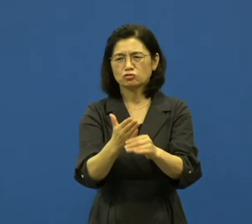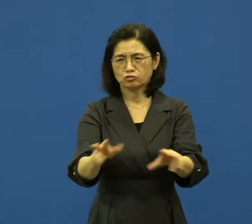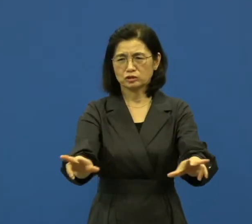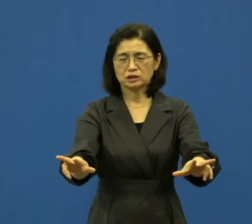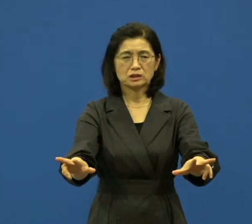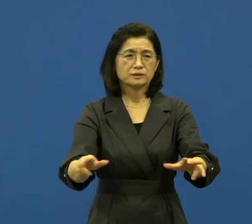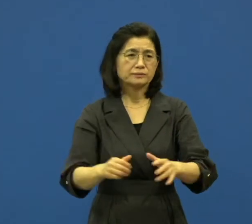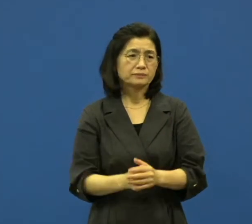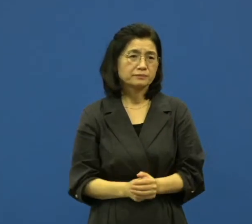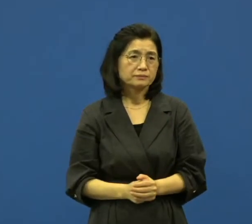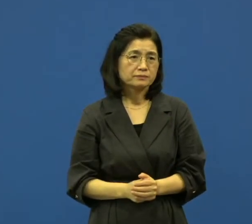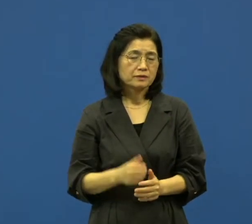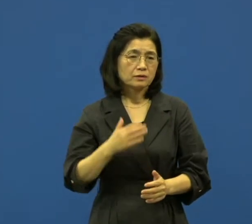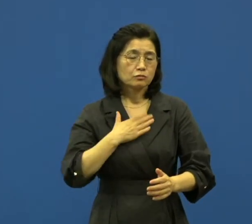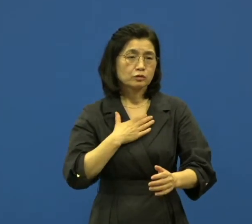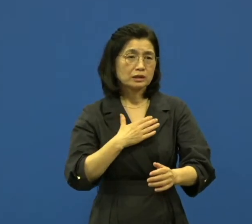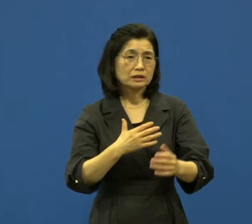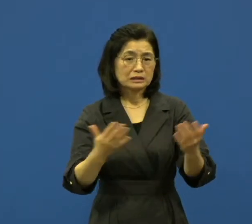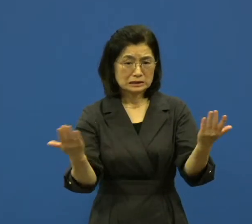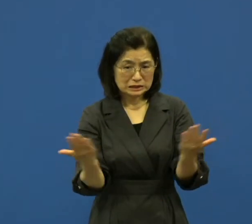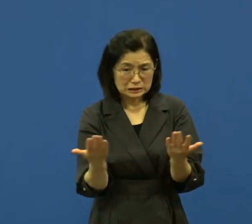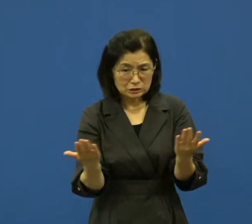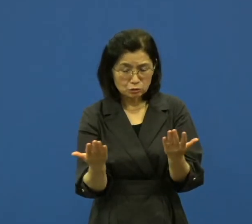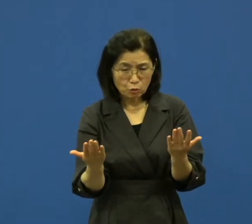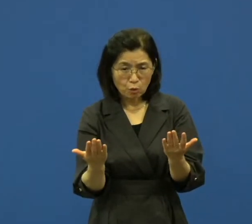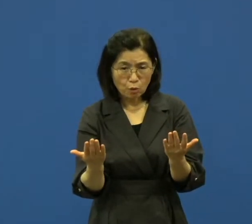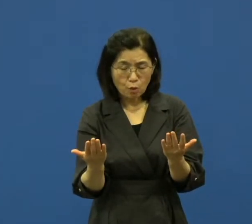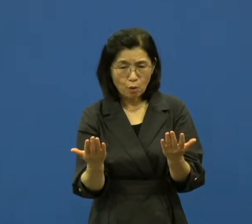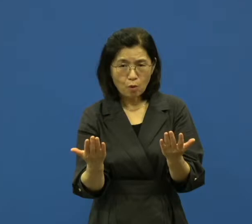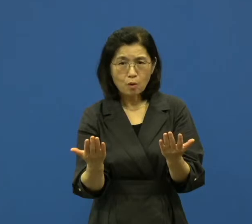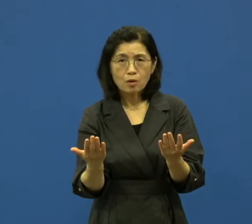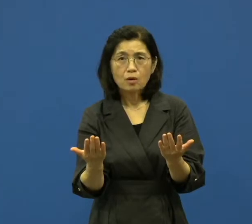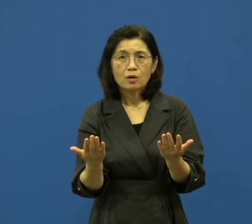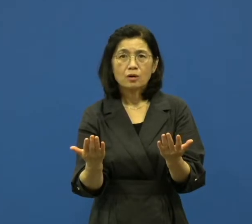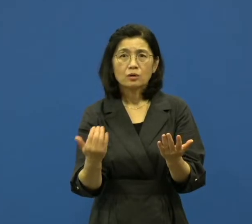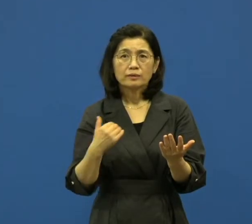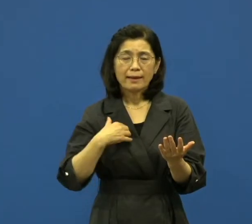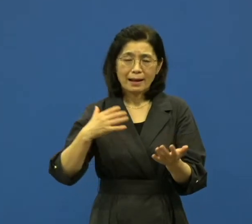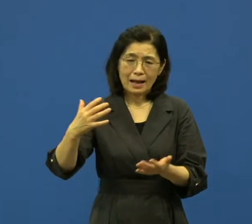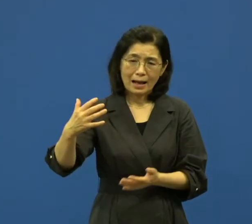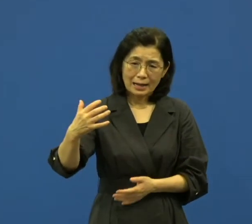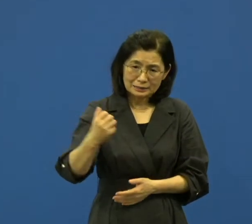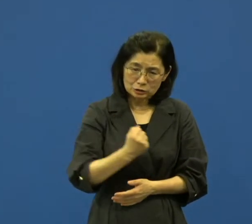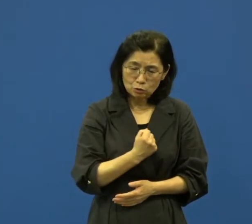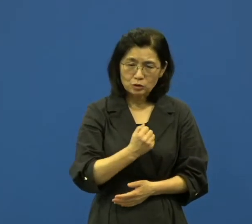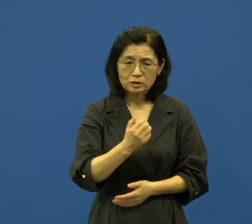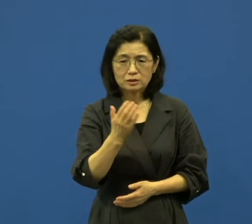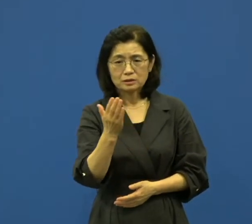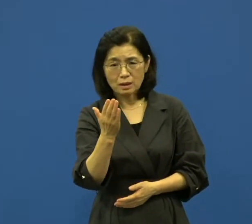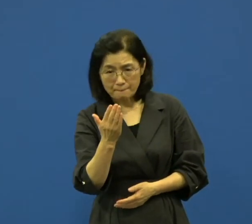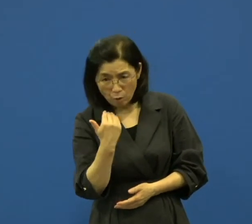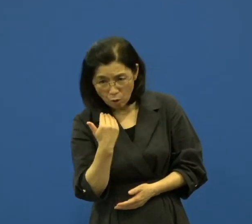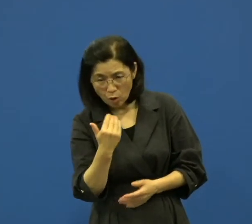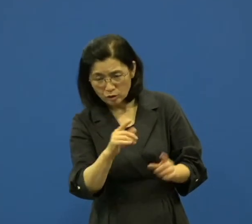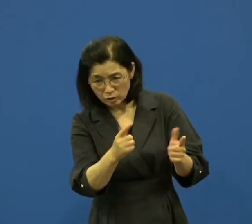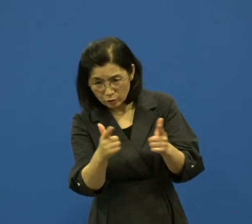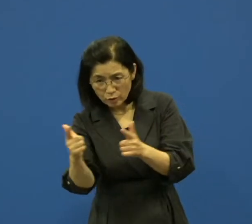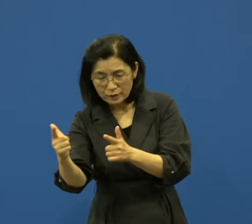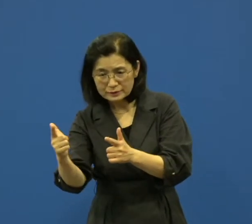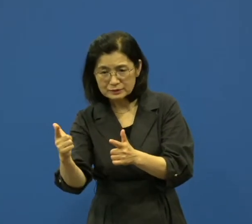어떤 우리가 가지고 있는 직업도, 우리가 가지고 있는 먹거리도, 우리의 건강도,